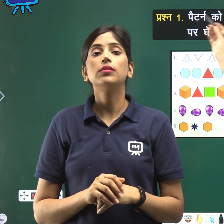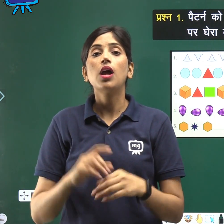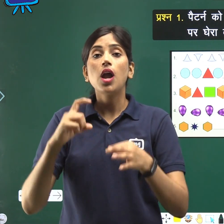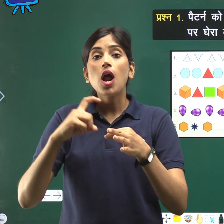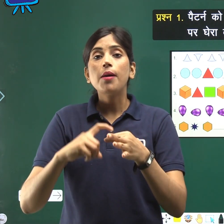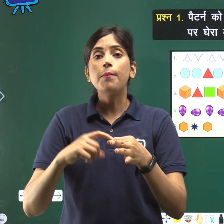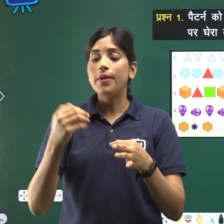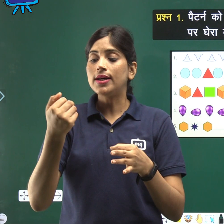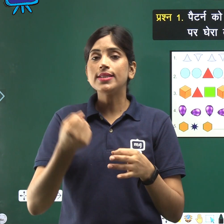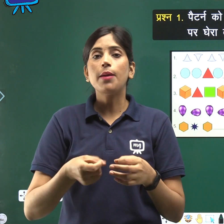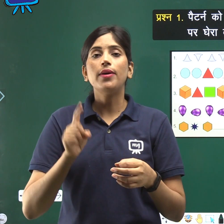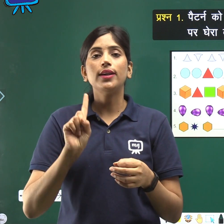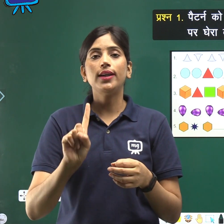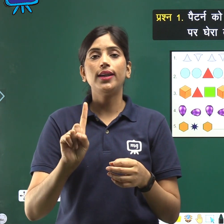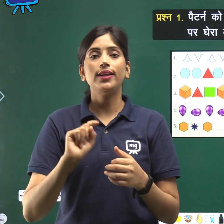प्रश्न नंबर 1,